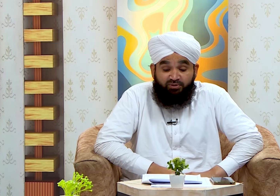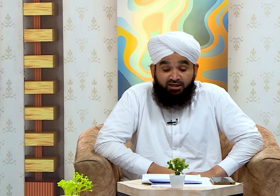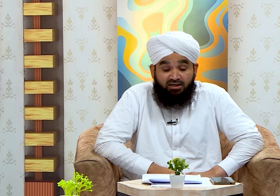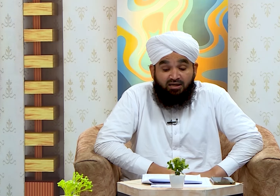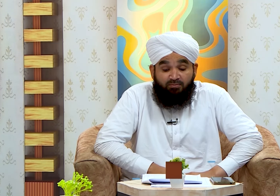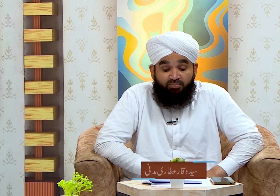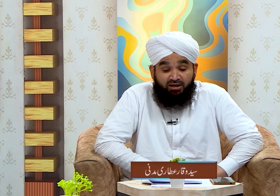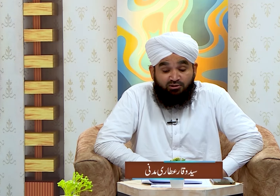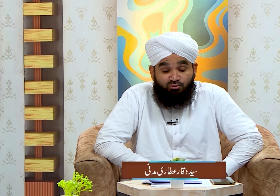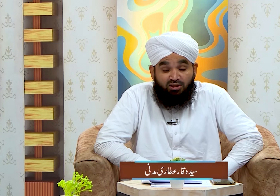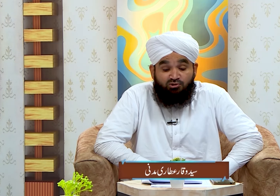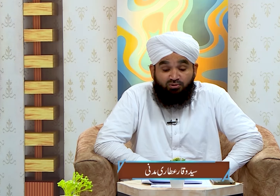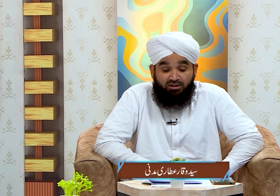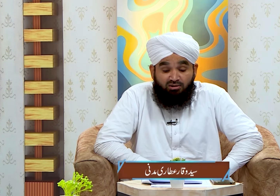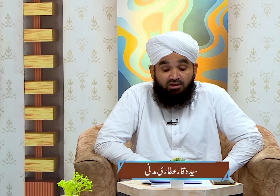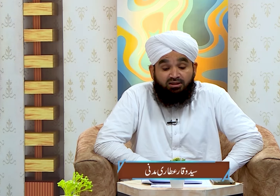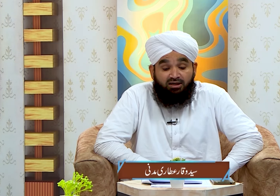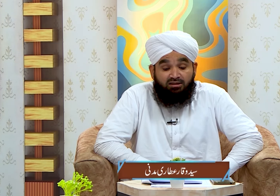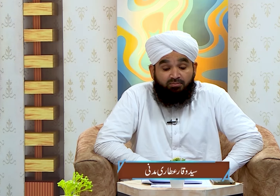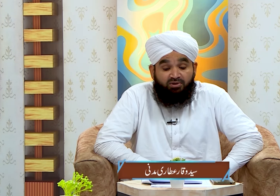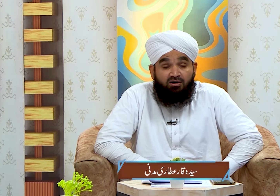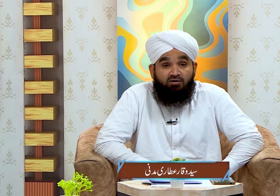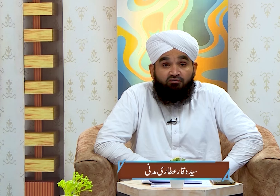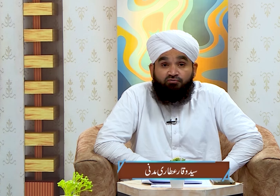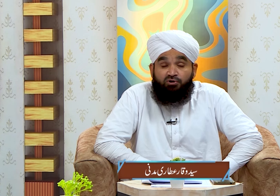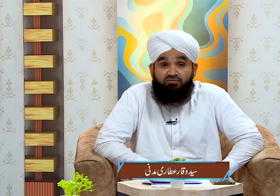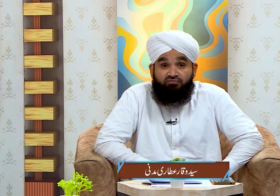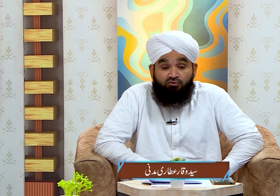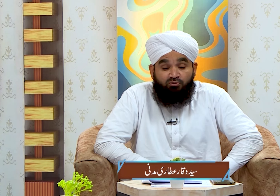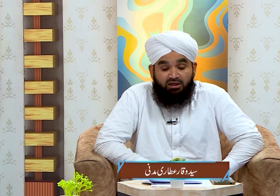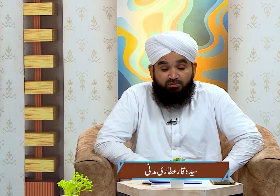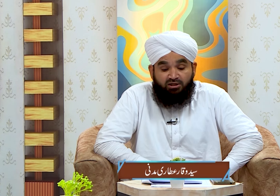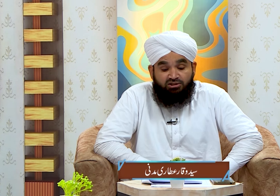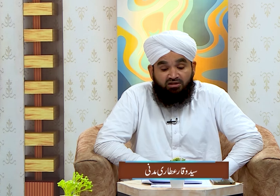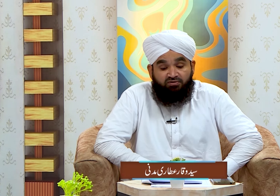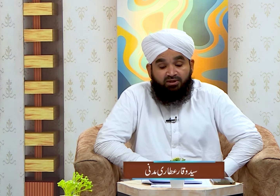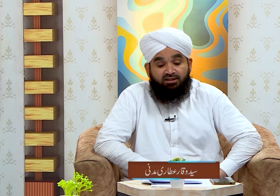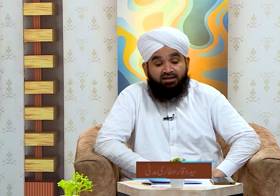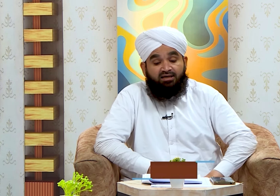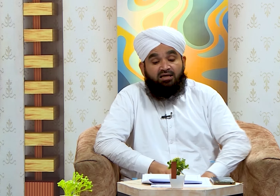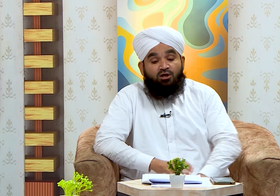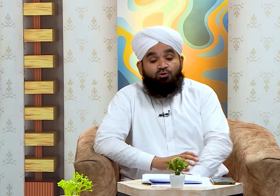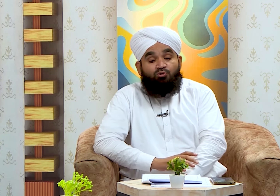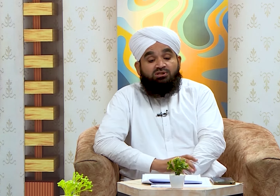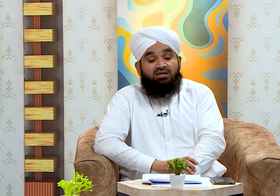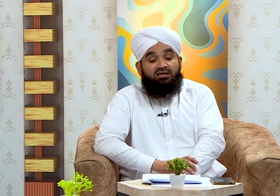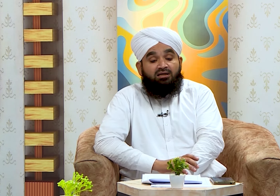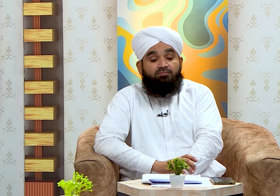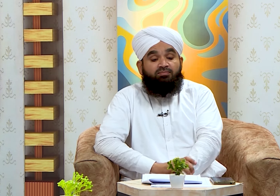فرمایا پارا سولہ سورہ توہاں کی آیت نمبر 44 میں اللہ پاک ارشاد فرماتا ہے تو اس سے نرم